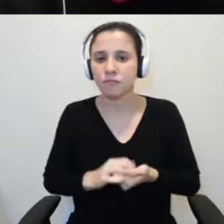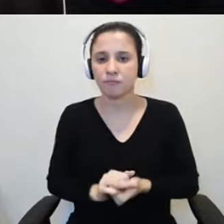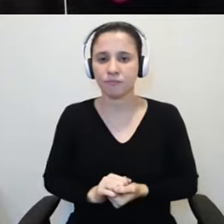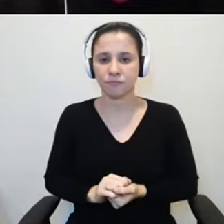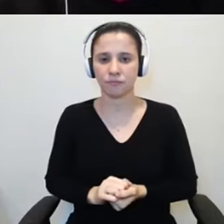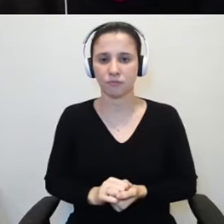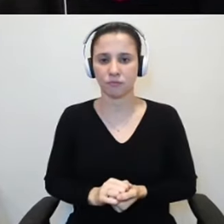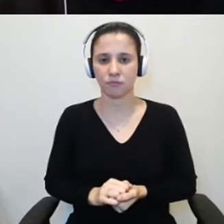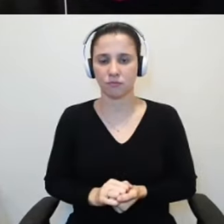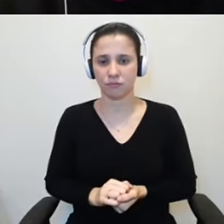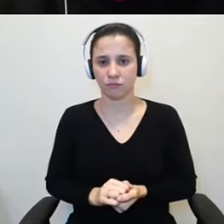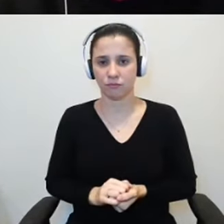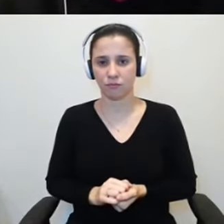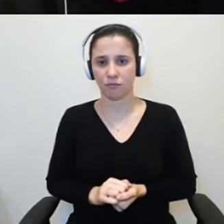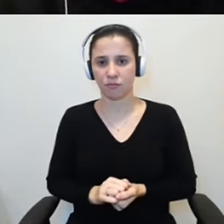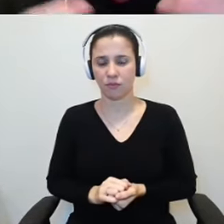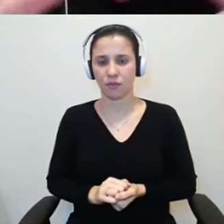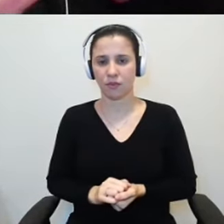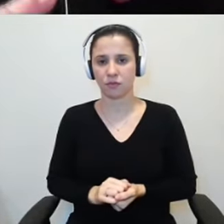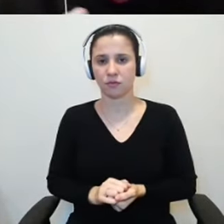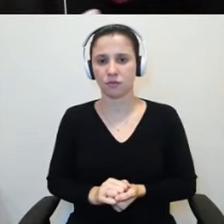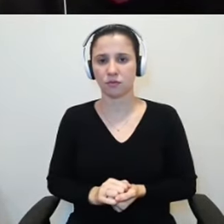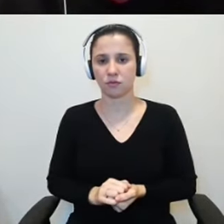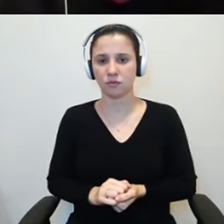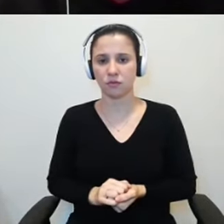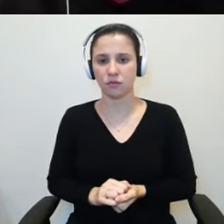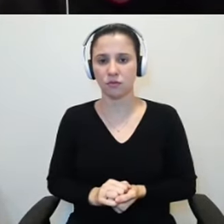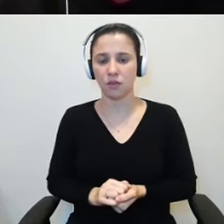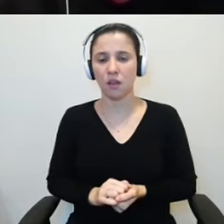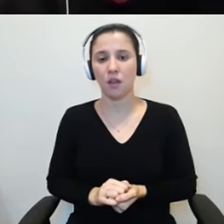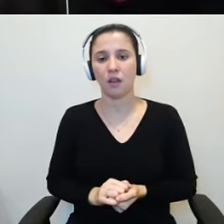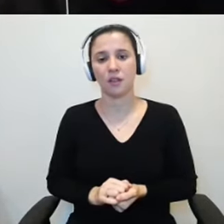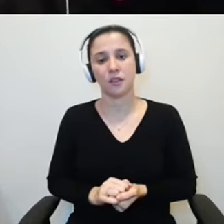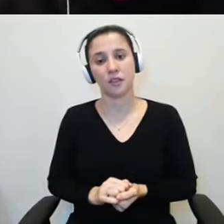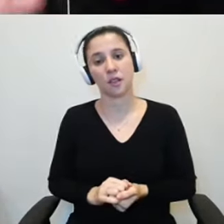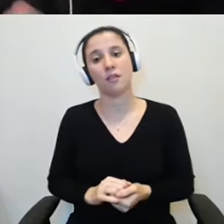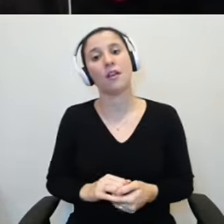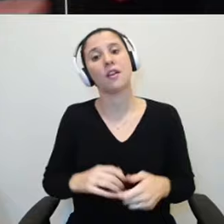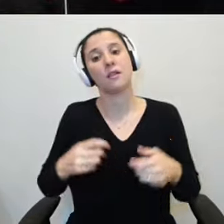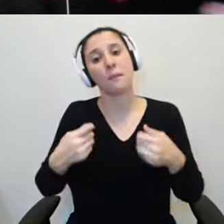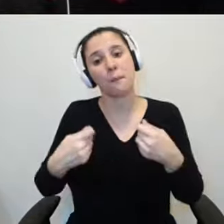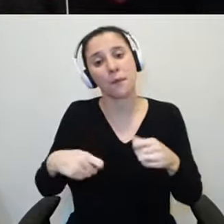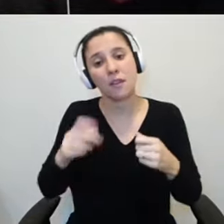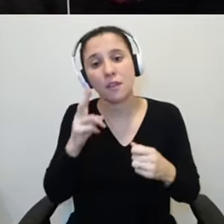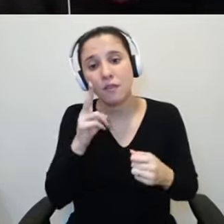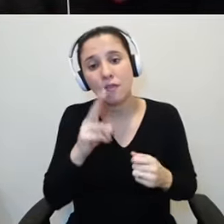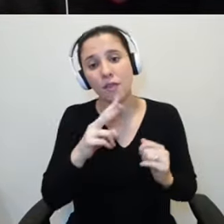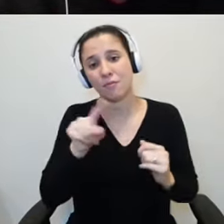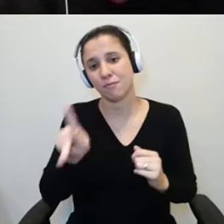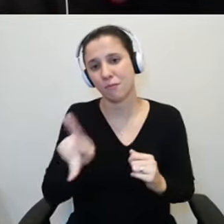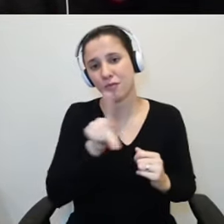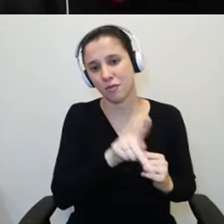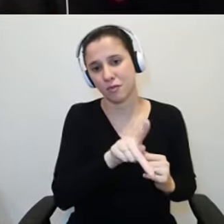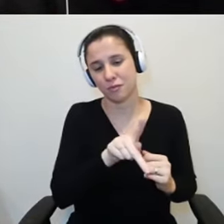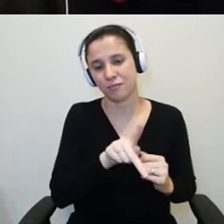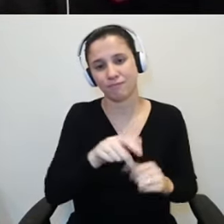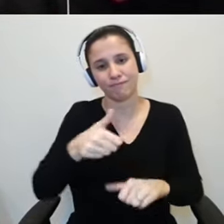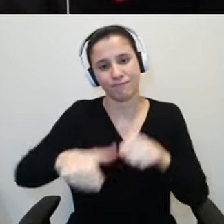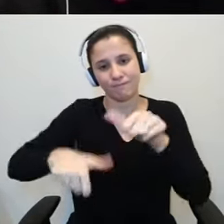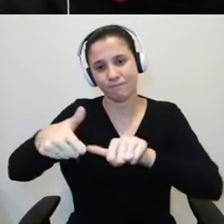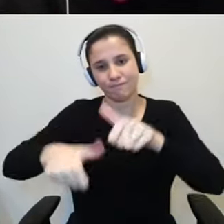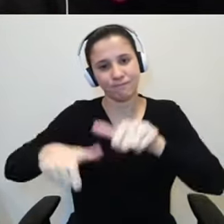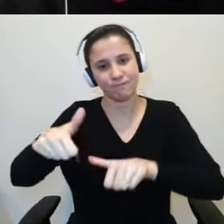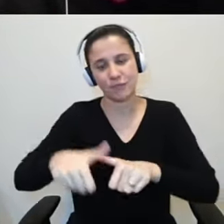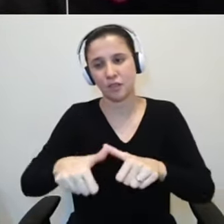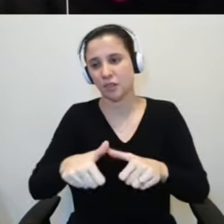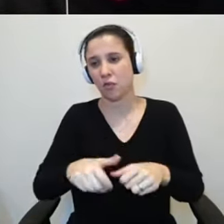as avaliações, vai depender dessa reorganização dos professores. Porque todo esse processo vai mudar agora, né? Então, assim,